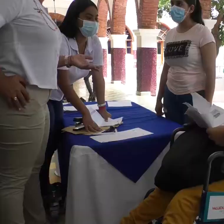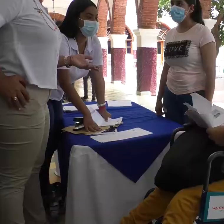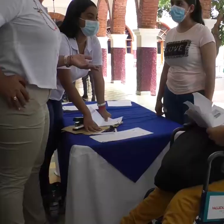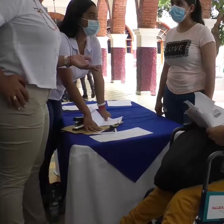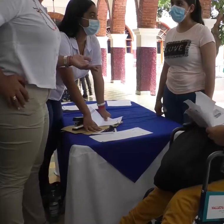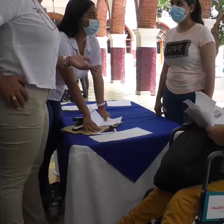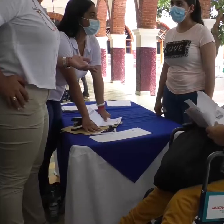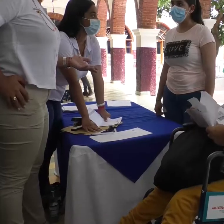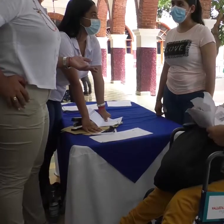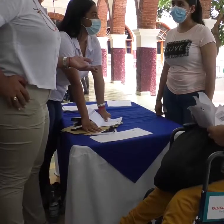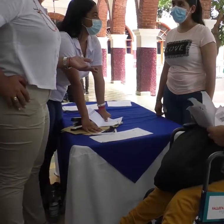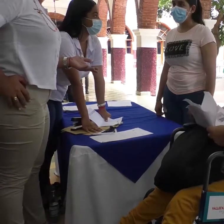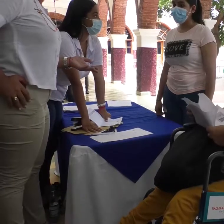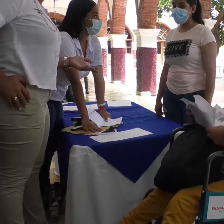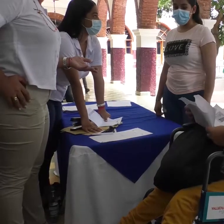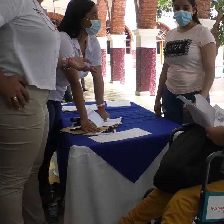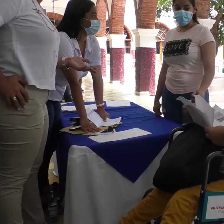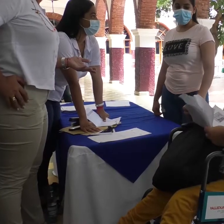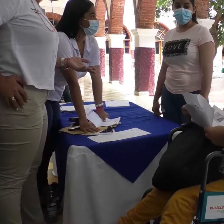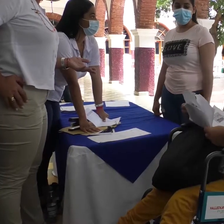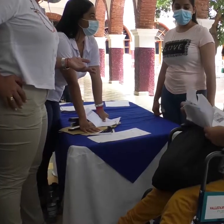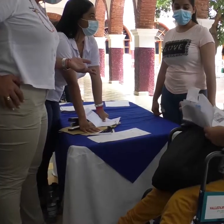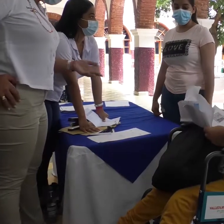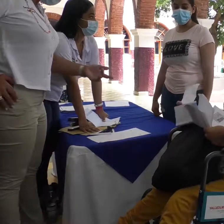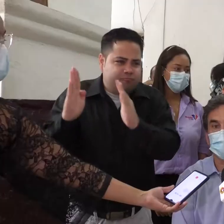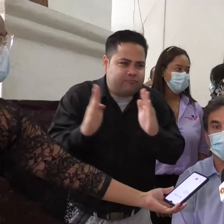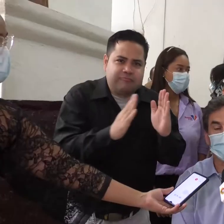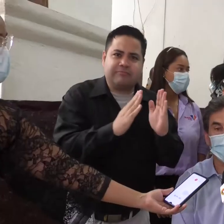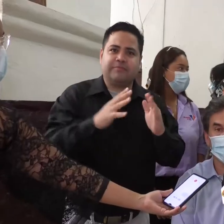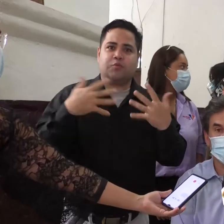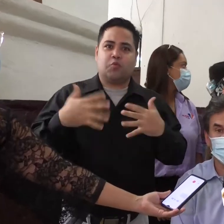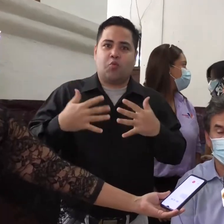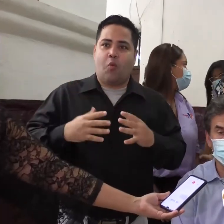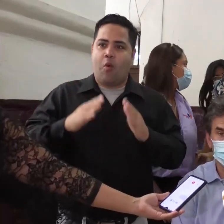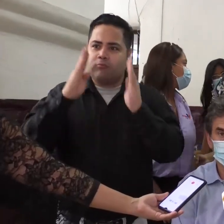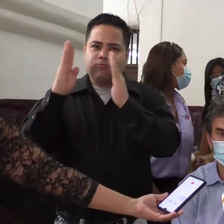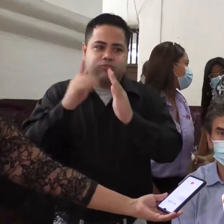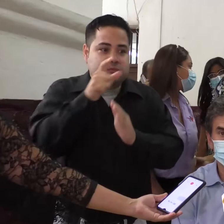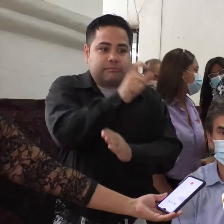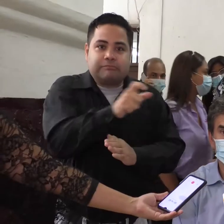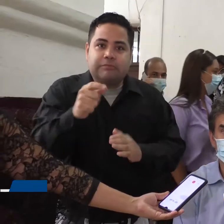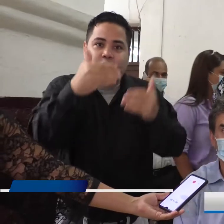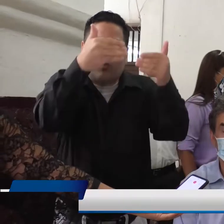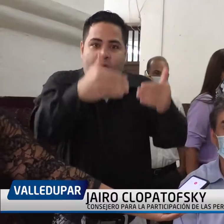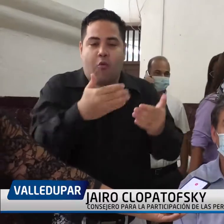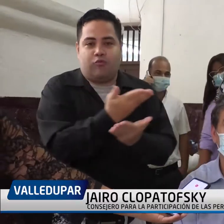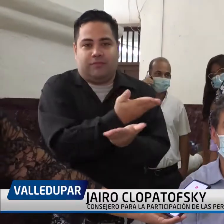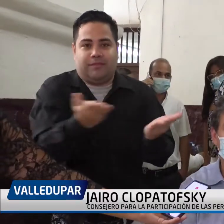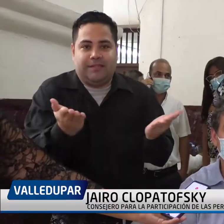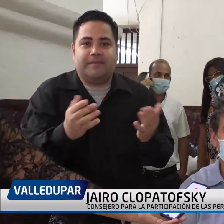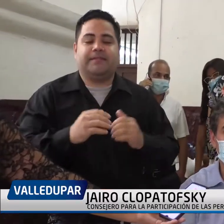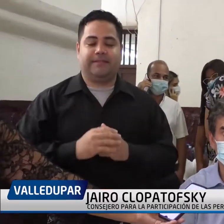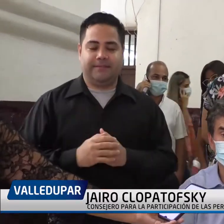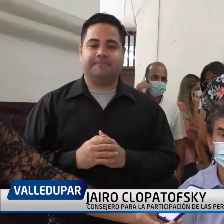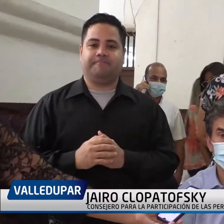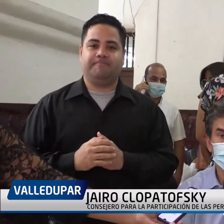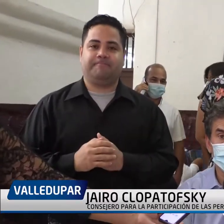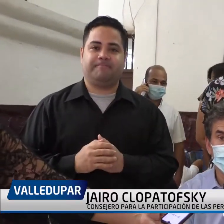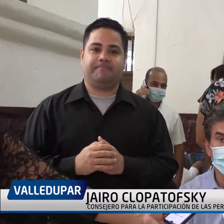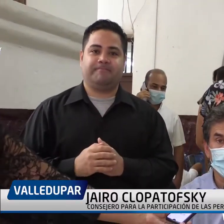y así accedan al biológico. Atendiendo uno de los llamados más importantes para nuestra población, la población con